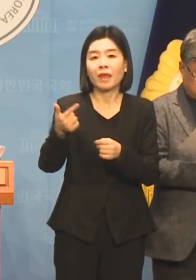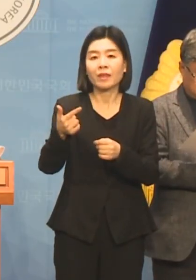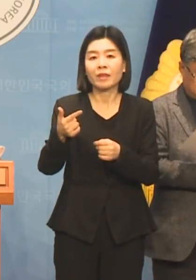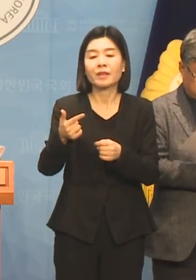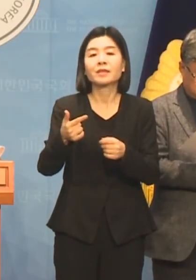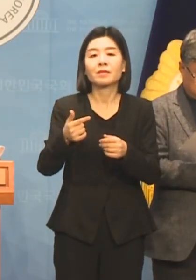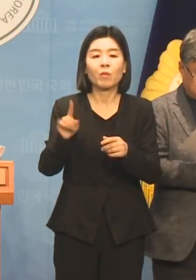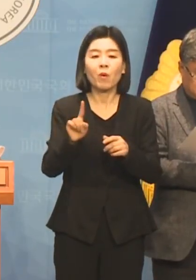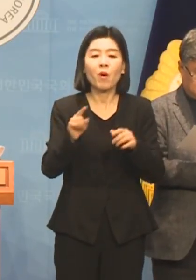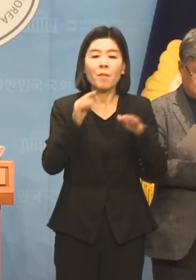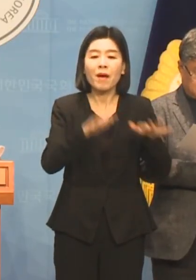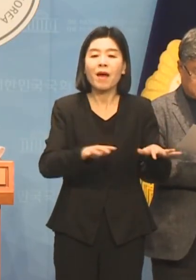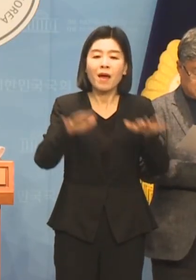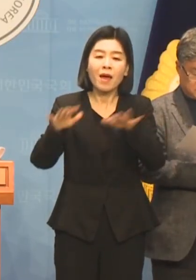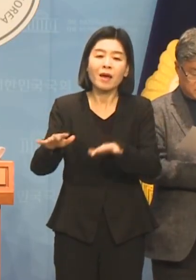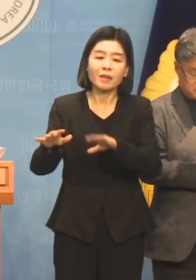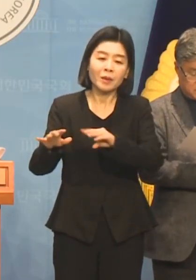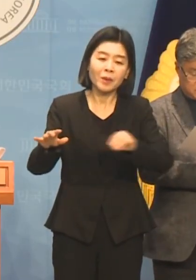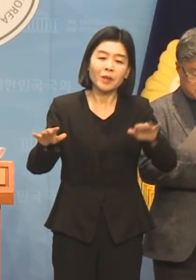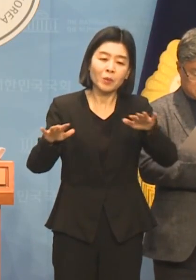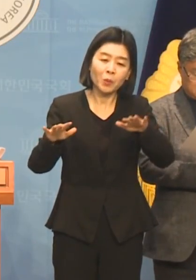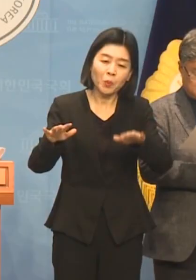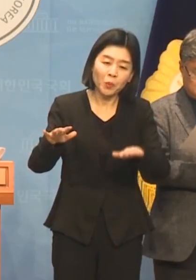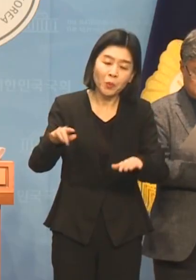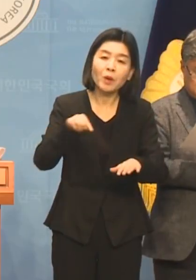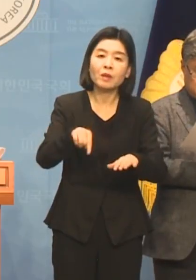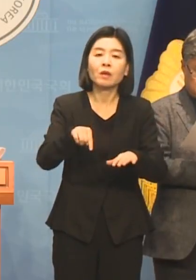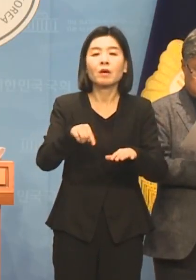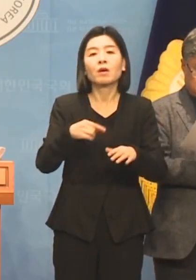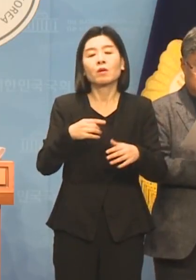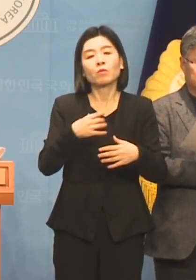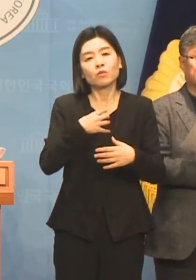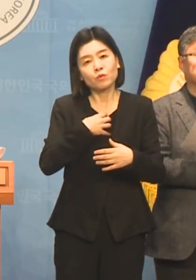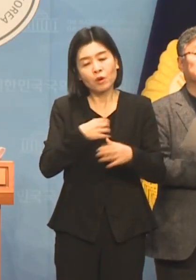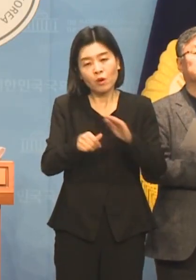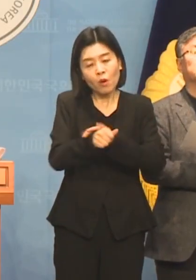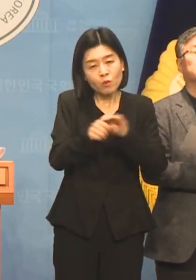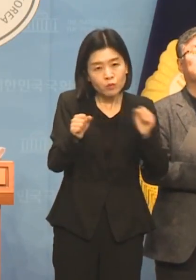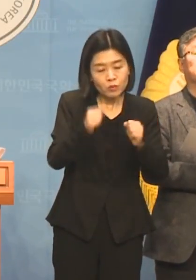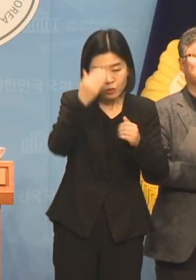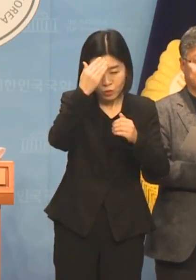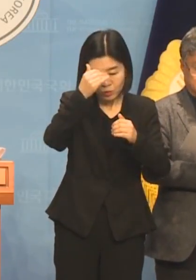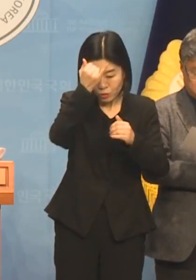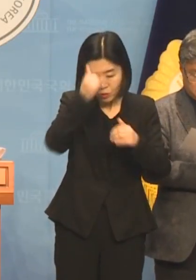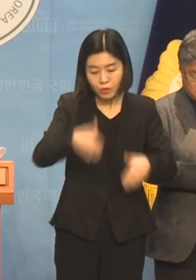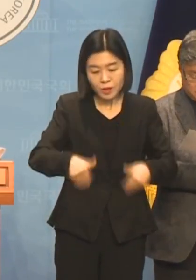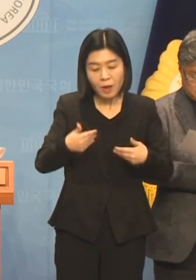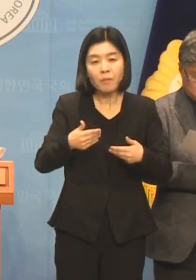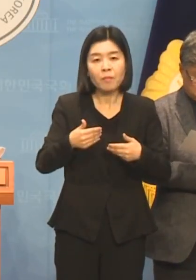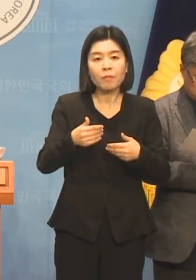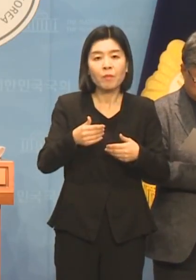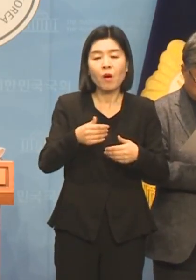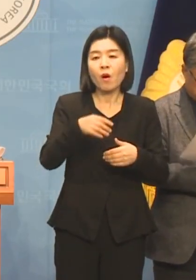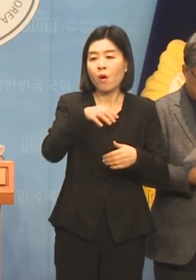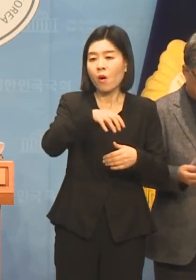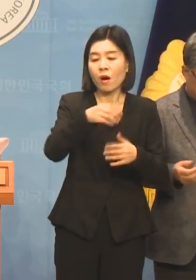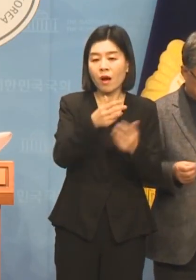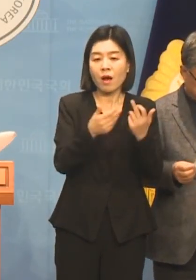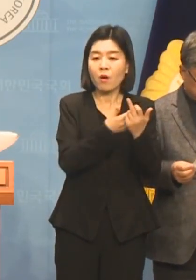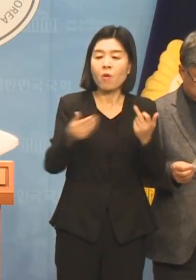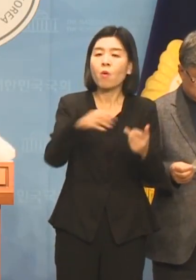경북, 충남, 강원 등 전국 곳곳에서 심각성이 커지고 있어 선제적인 대응이